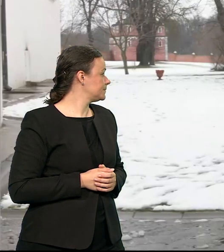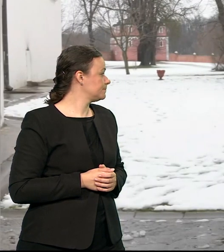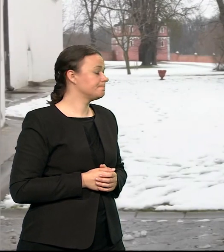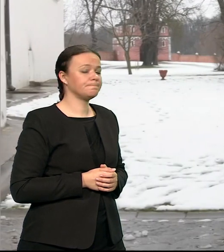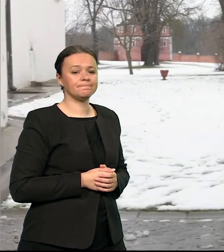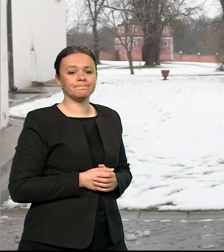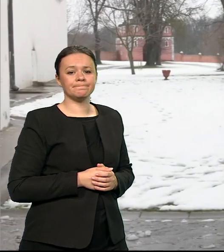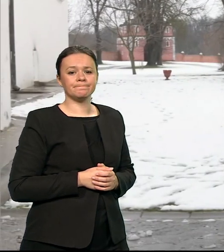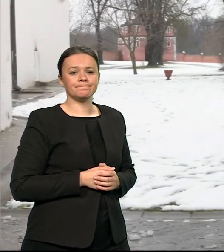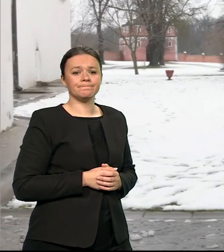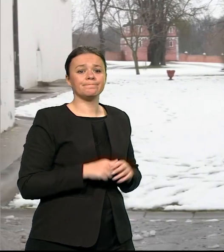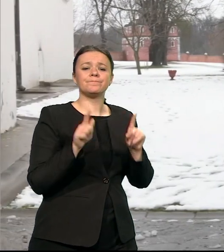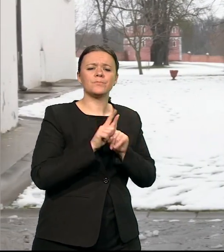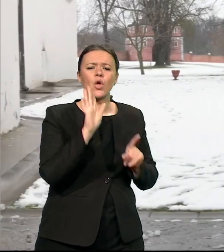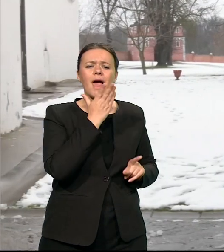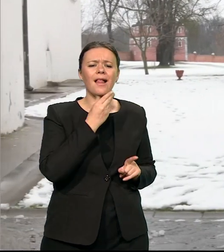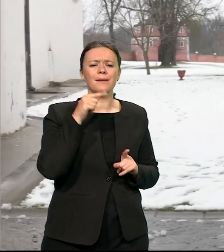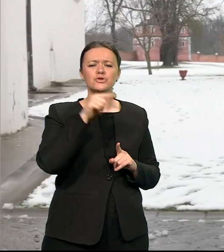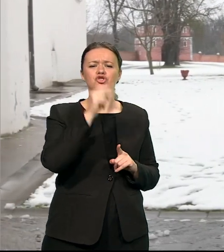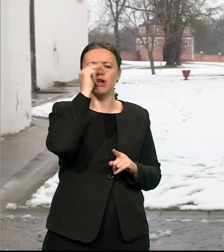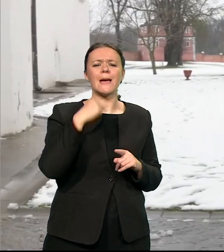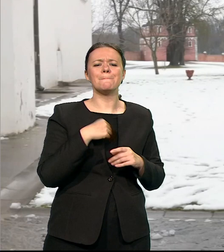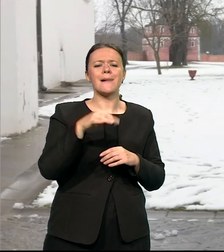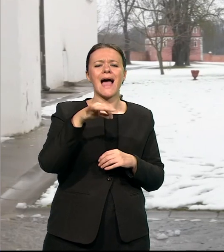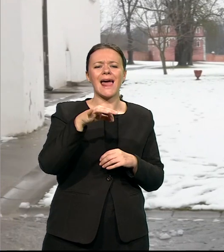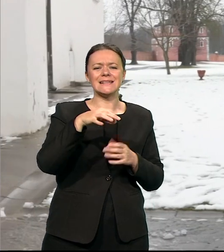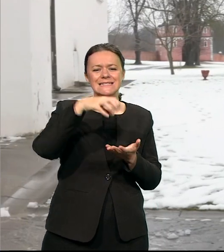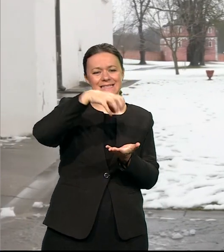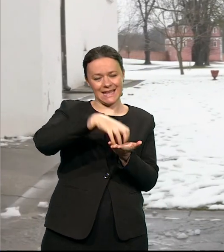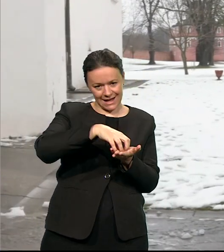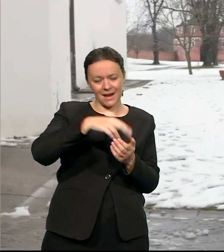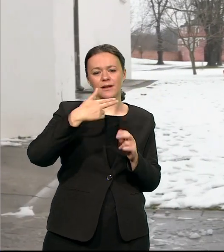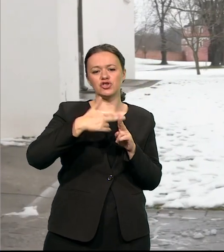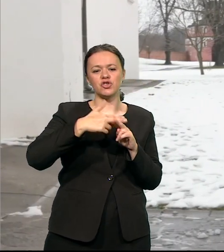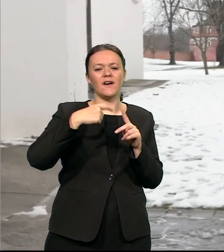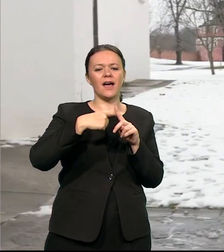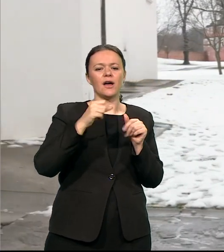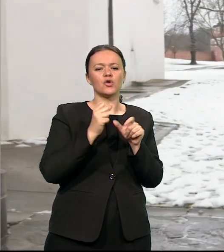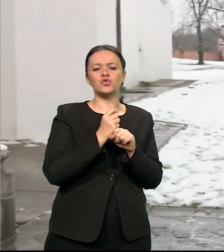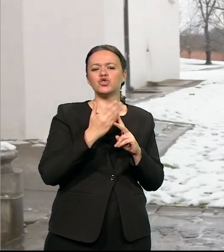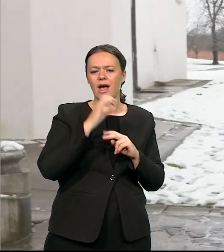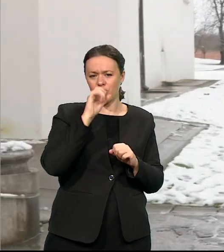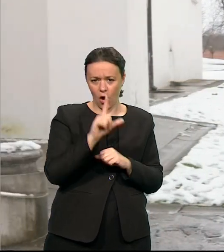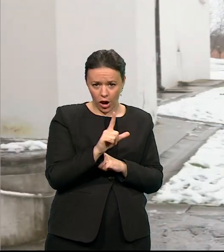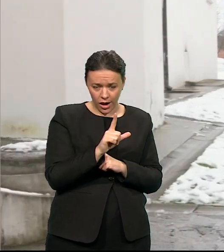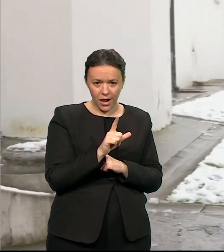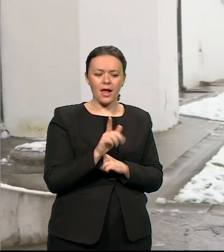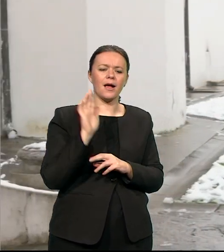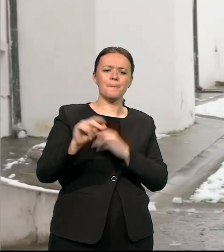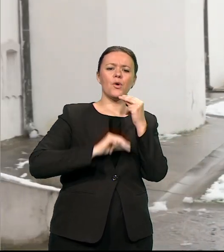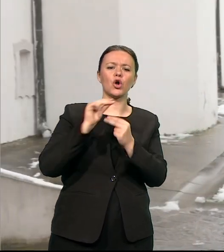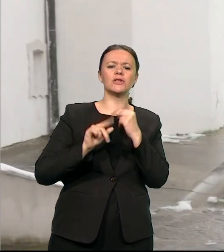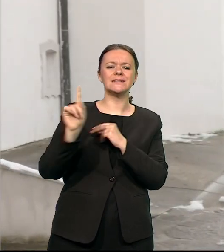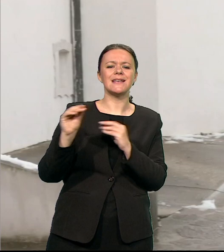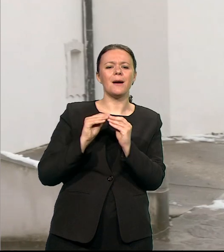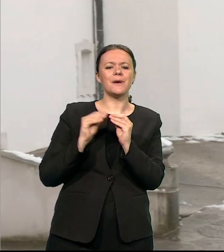Jedan od najlepših manastira ovde na Fruškoj gori svakako je manastir Krušedol. Gradili su ga pripadnici porodice